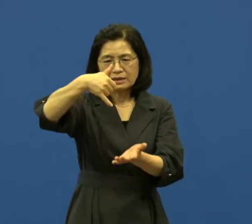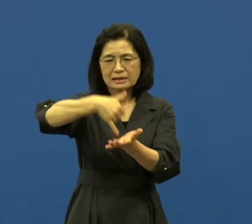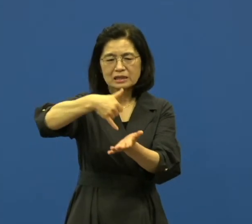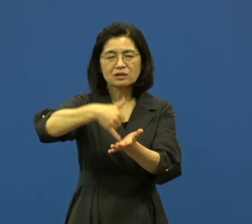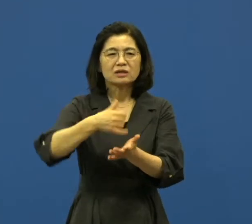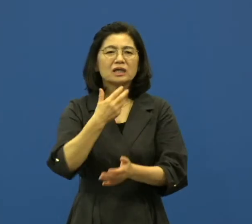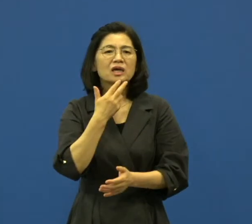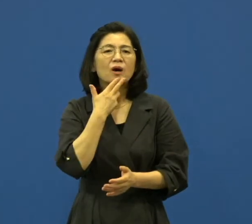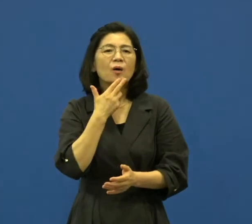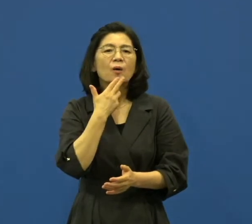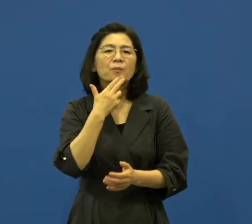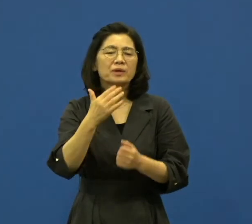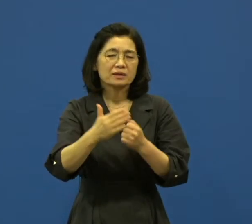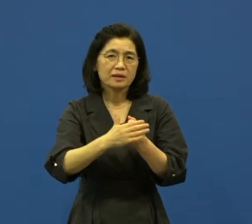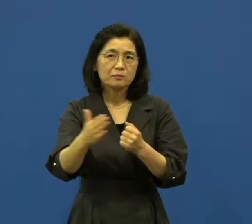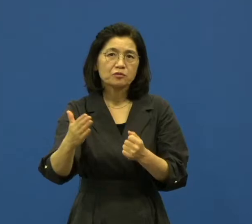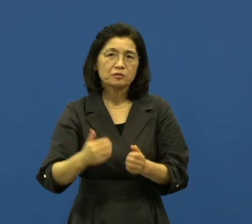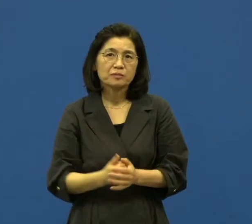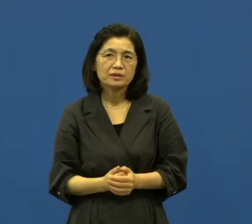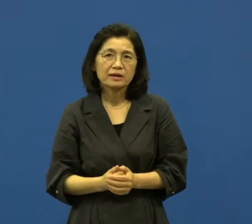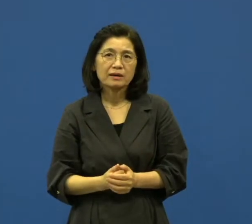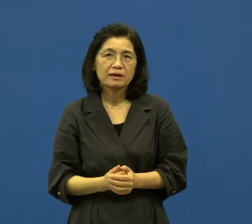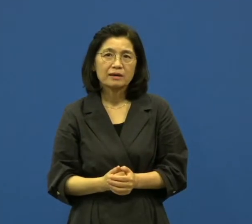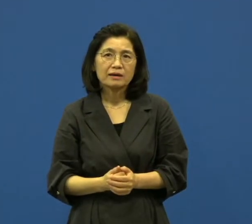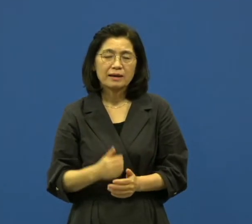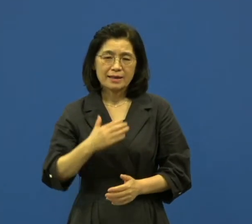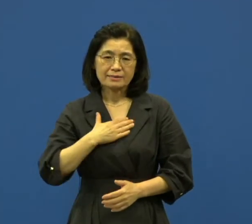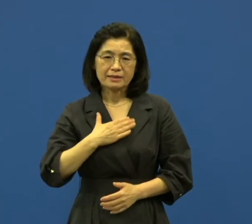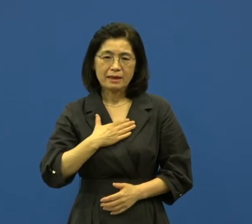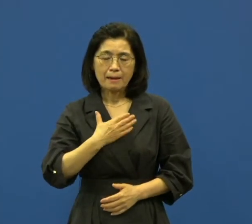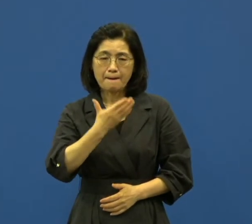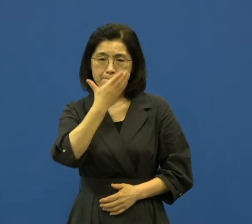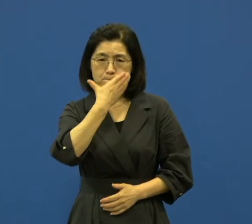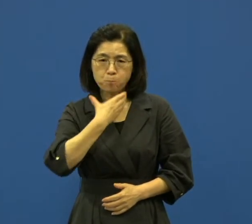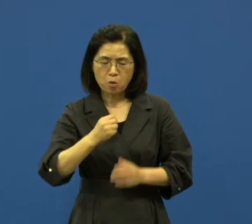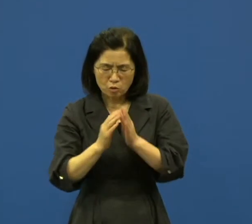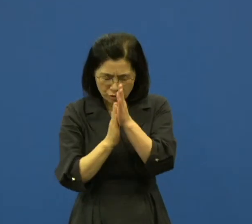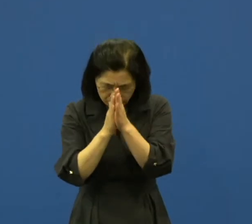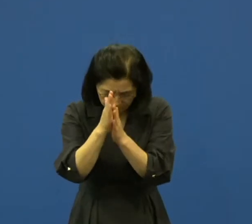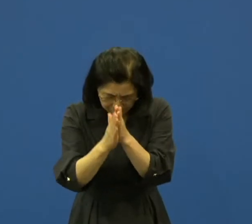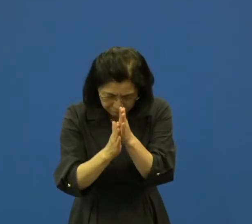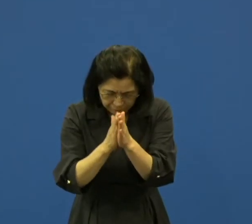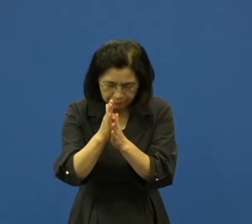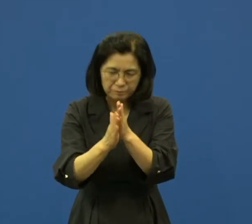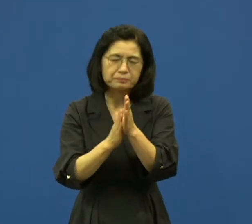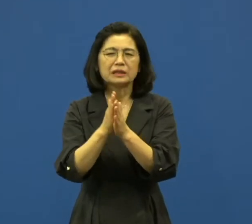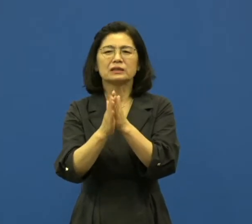도덕성이 없는 것입니다. 그래서 단순히 자기의 복을 빌고 애군을 때우려고 합니다.